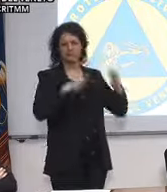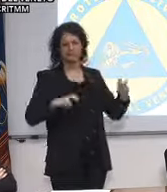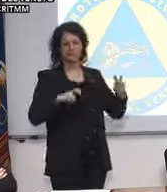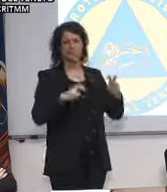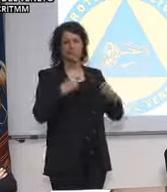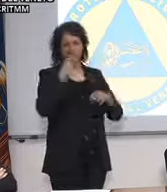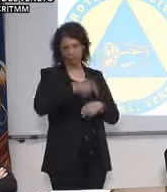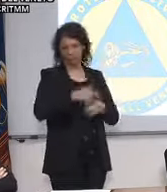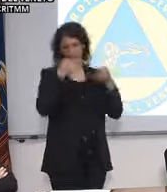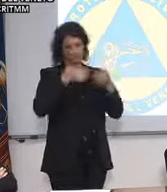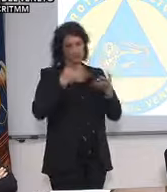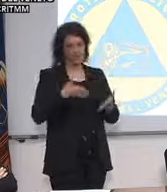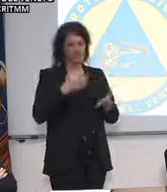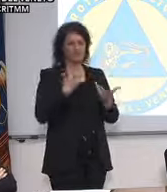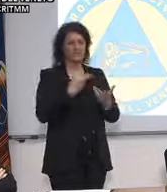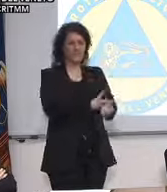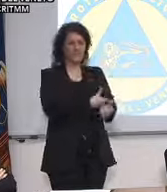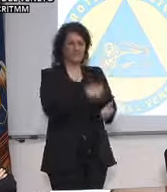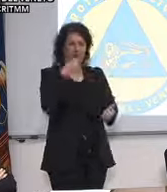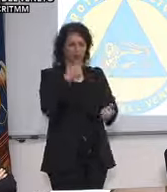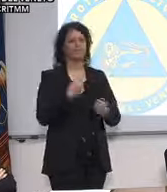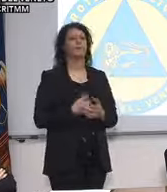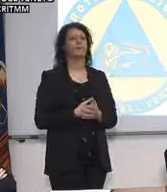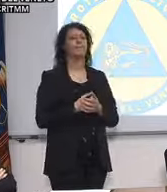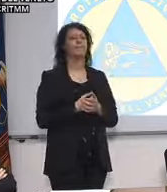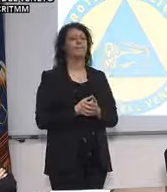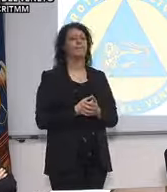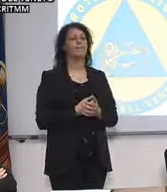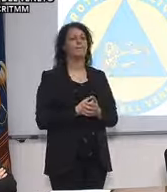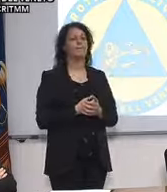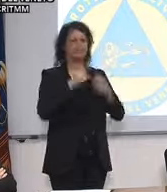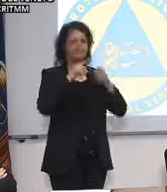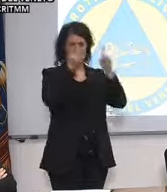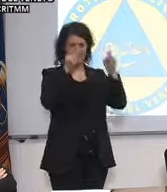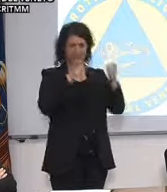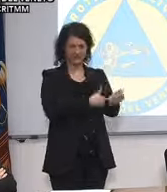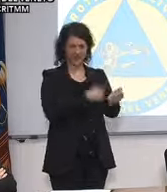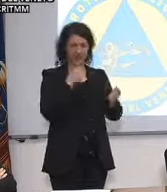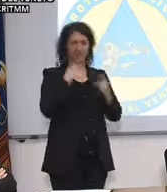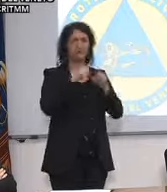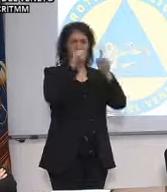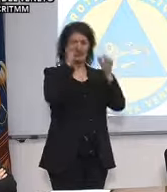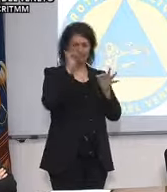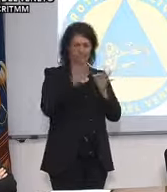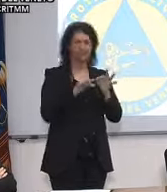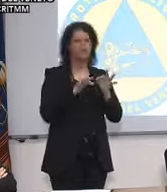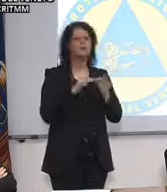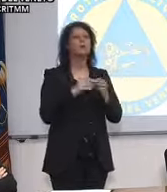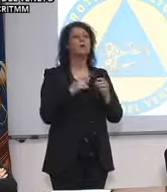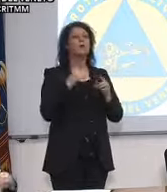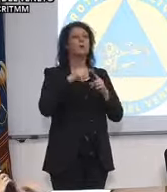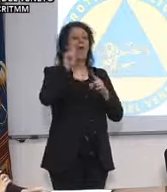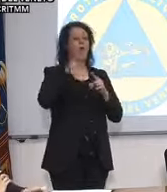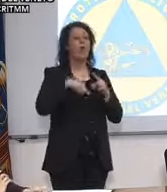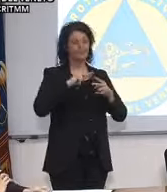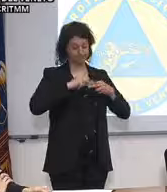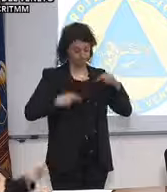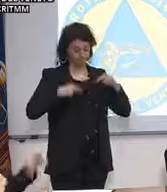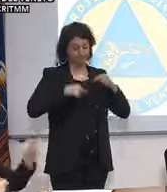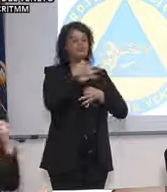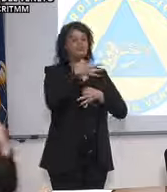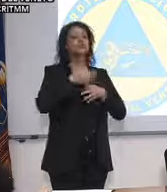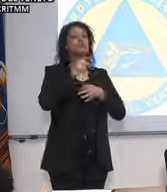di prelievo del sangue, faremo un sierologico, e il professore ha anche detto che farà una mappatura del genoma, per cui